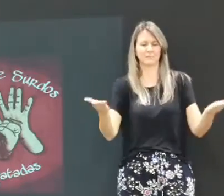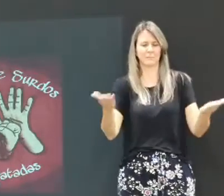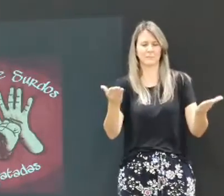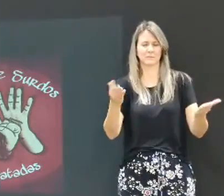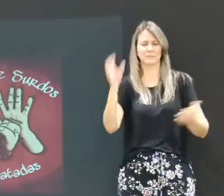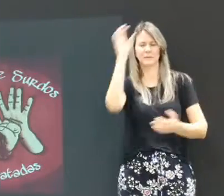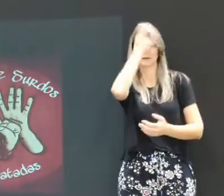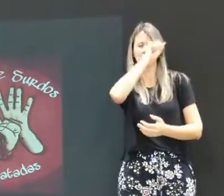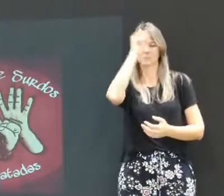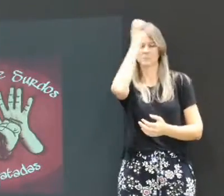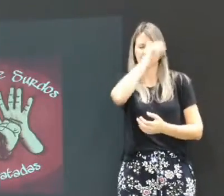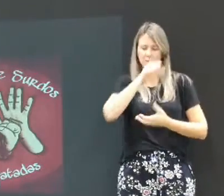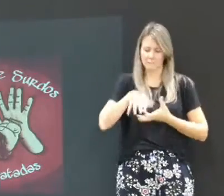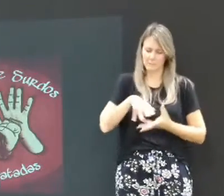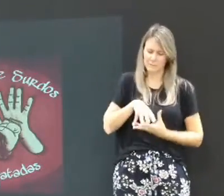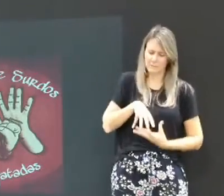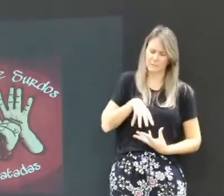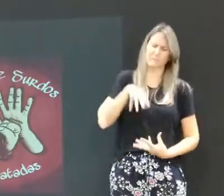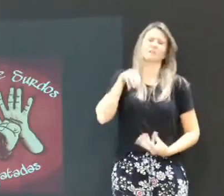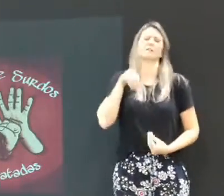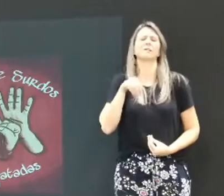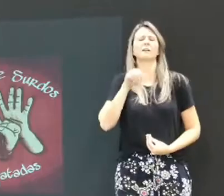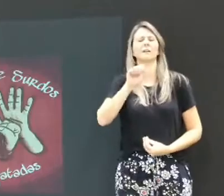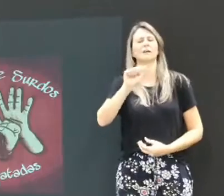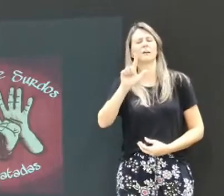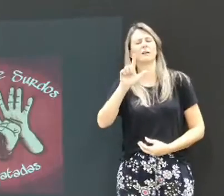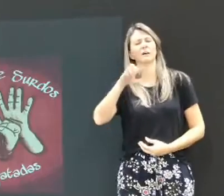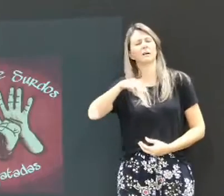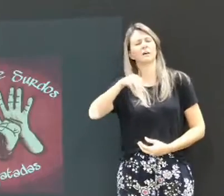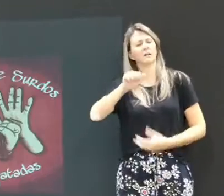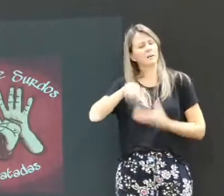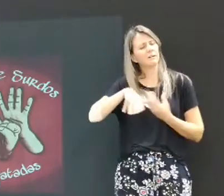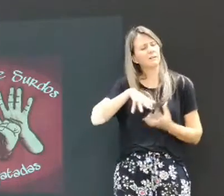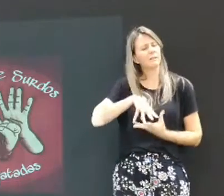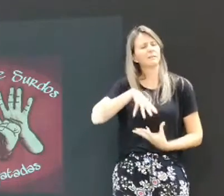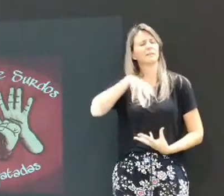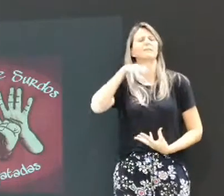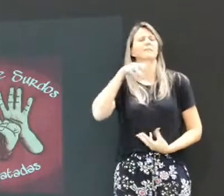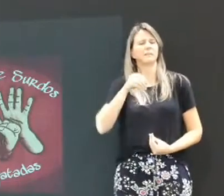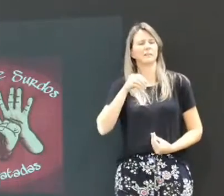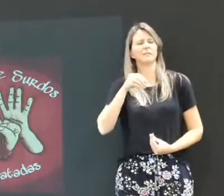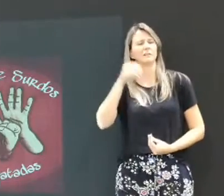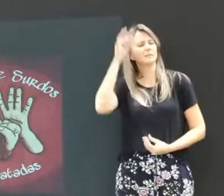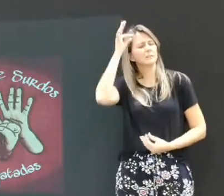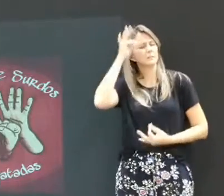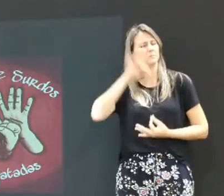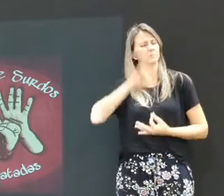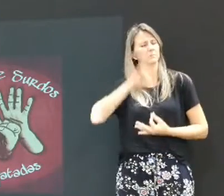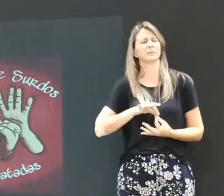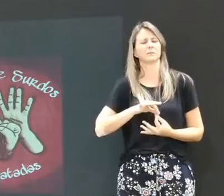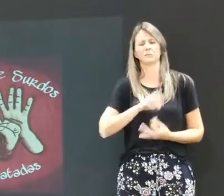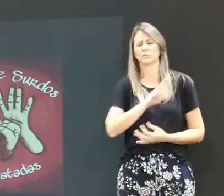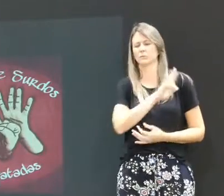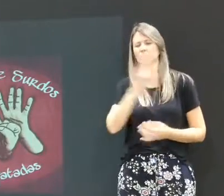palavra e eu passo para as pessoas, para que as almas sejam tocadas pelo poder